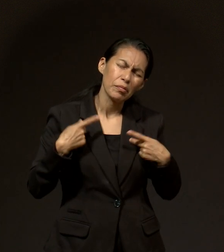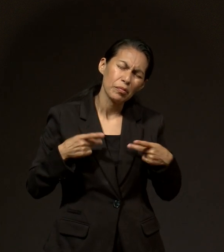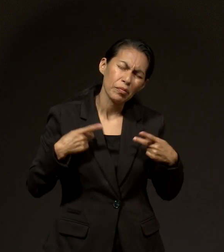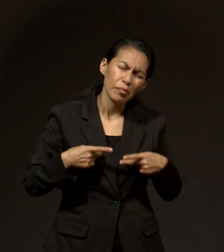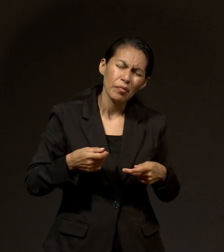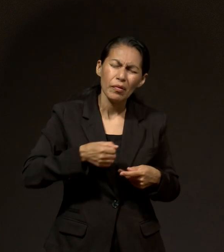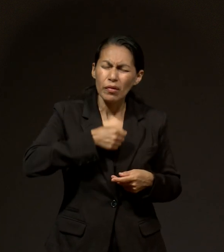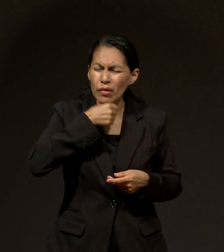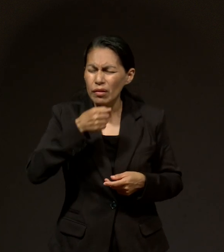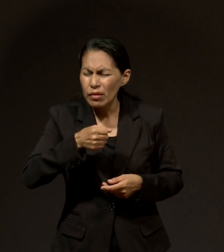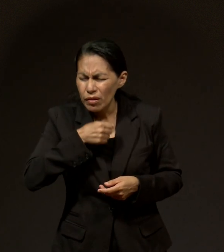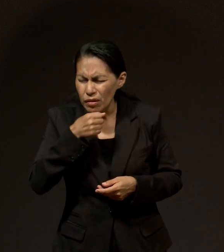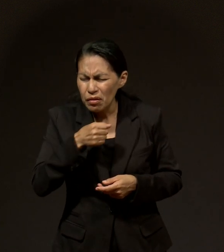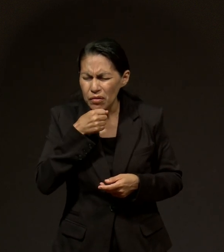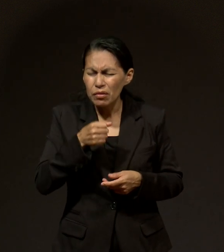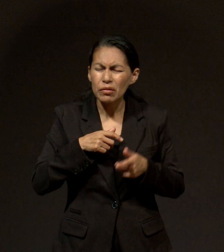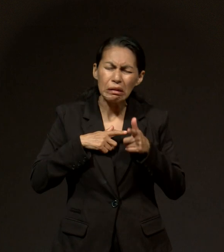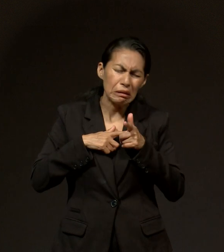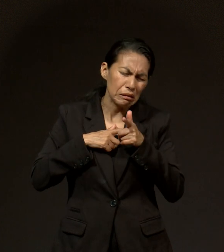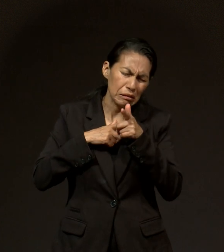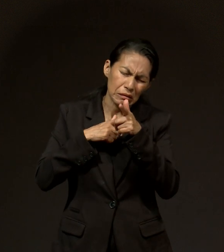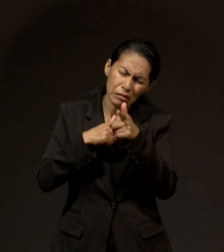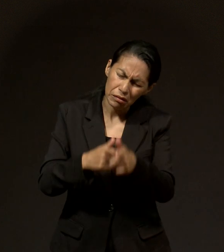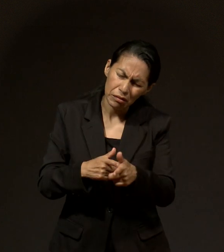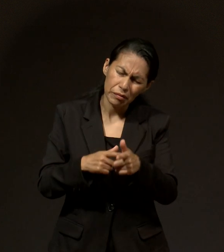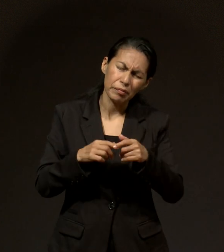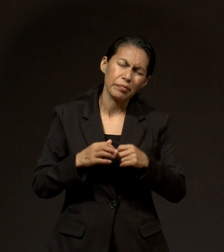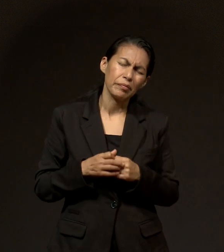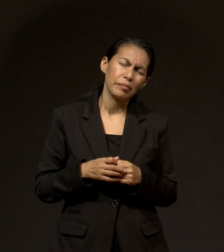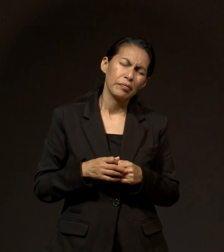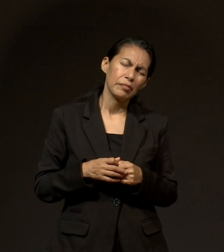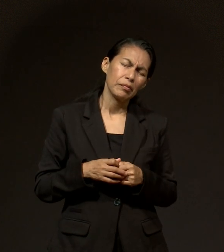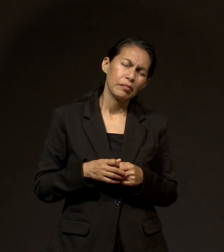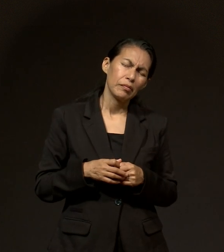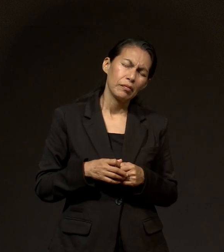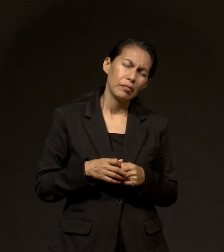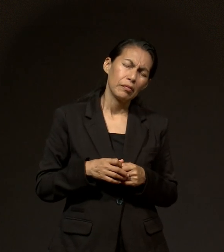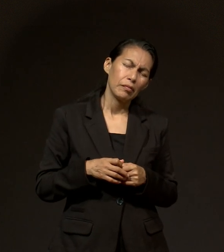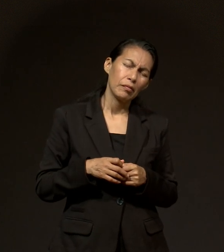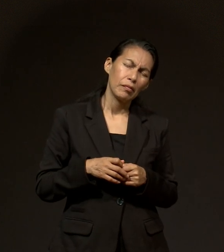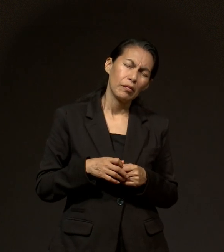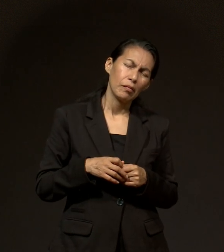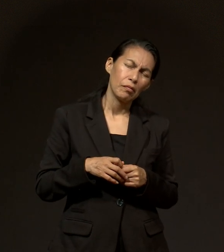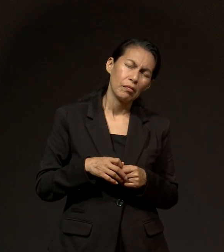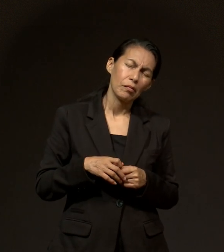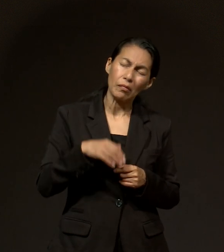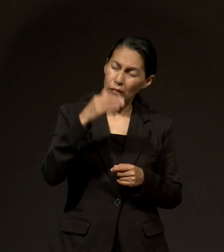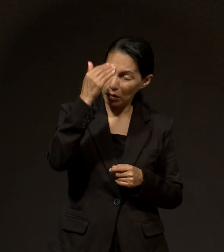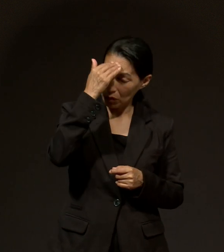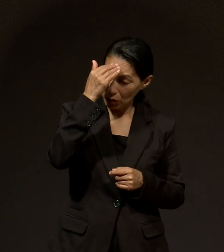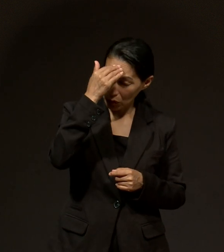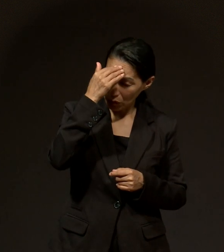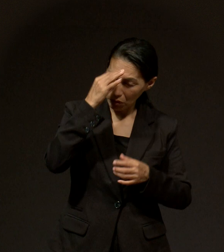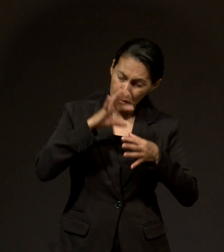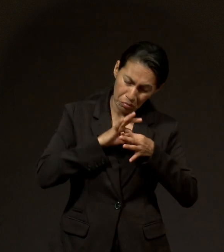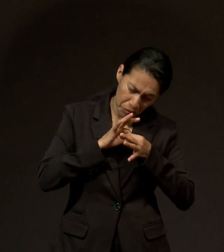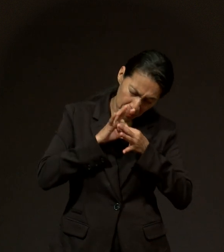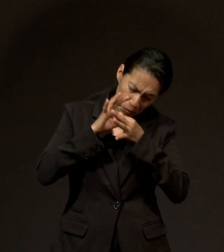Que Puedan seguir adelante Padre celestial Amén Que no se pierda Tu palabra Que